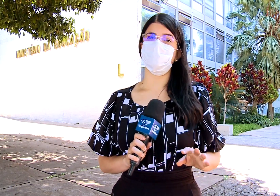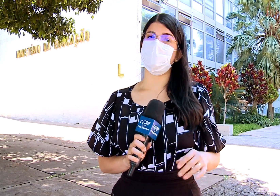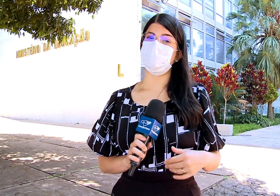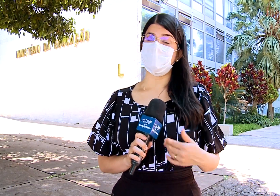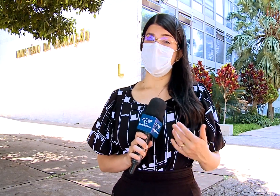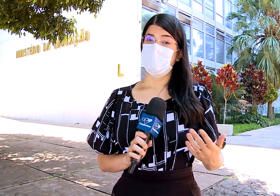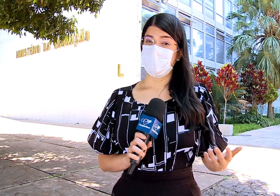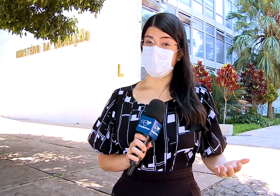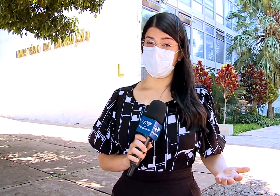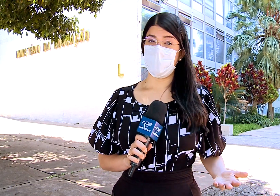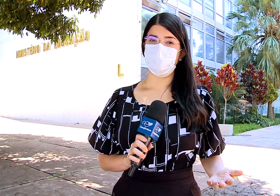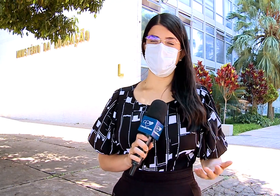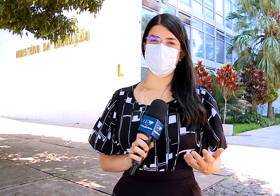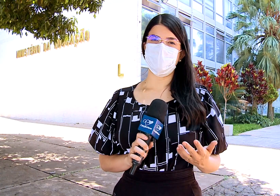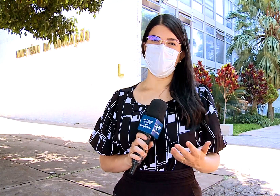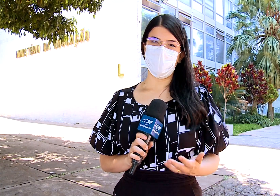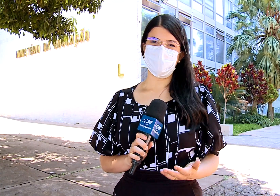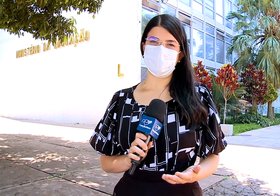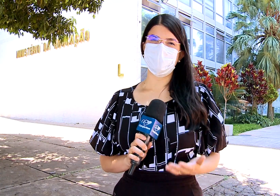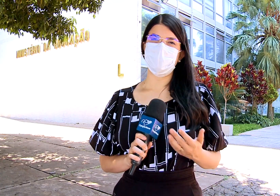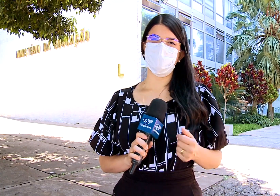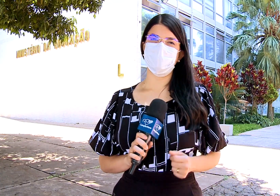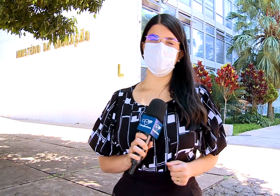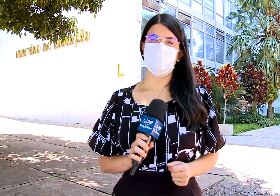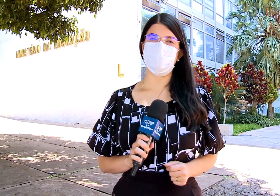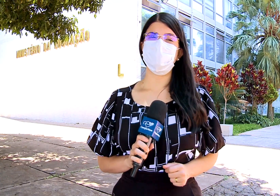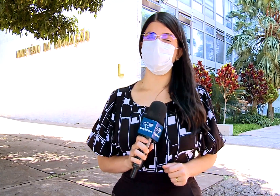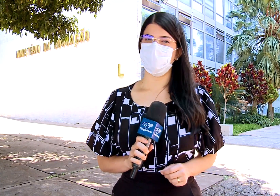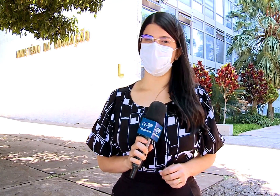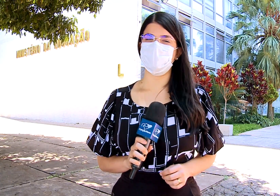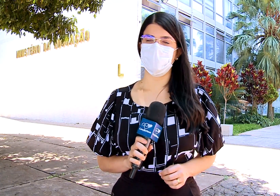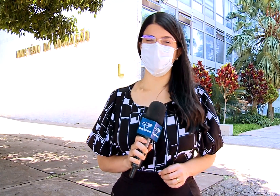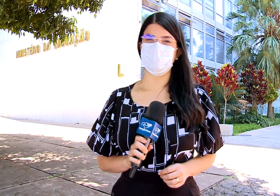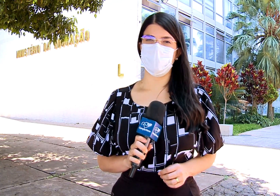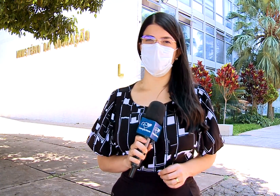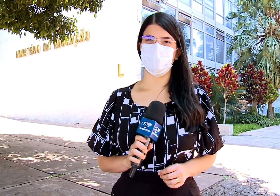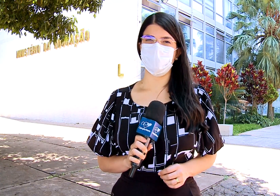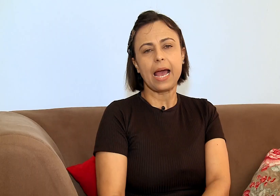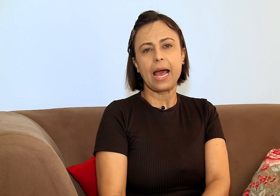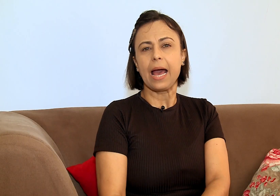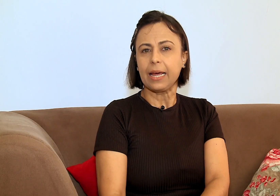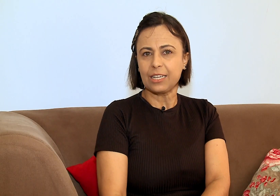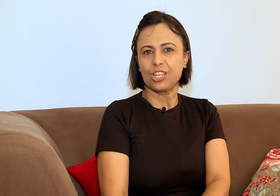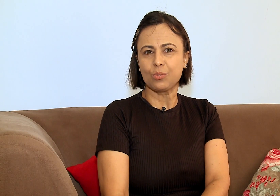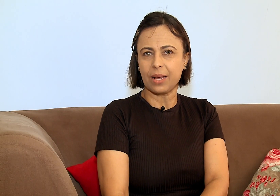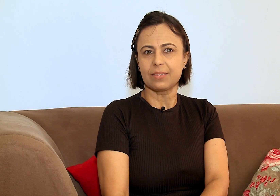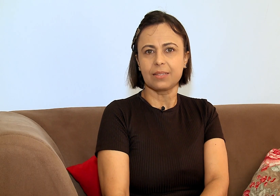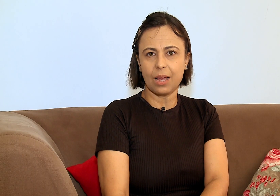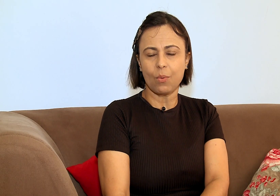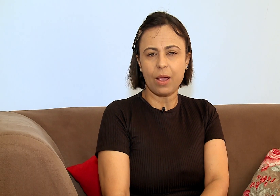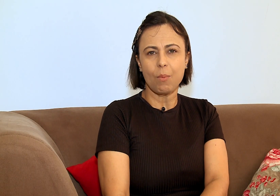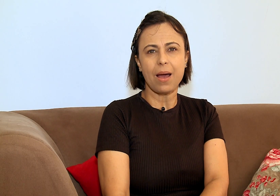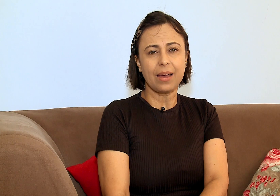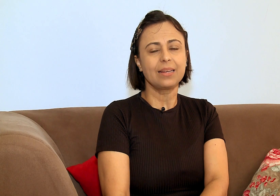mais engajados e capacitados a serviço da inclusão. A área de educação é uma área